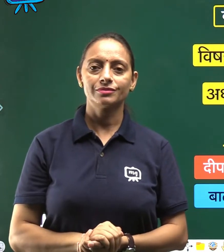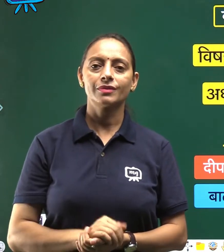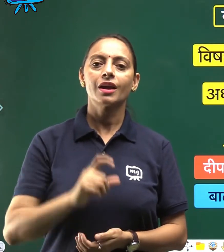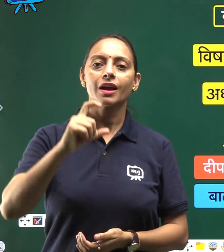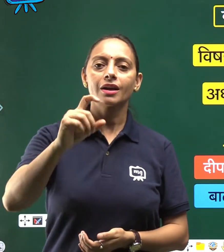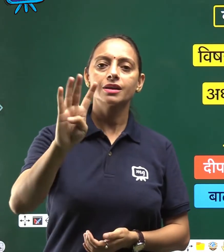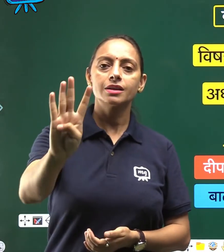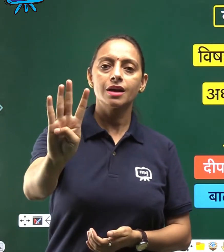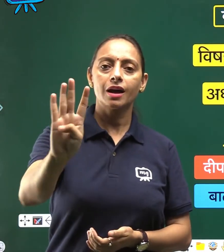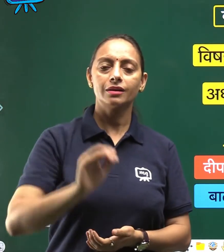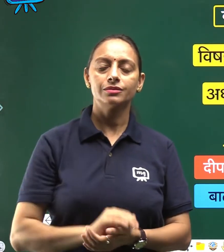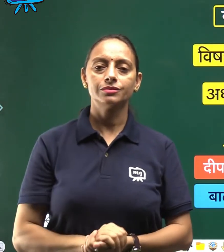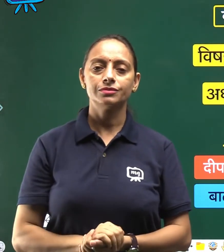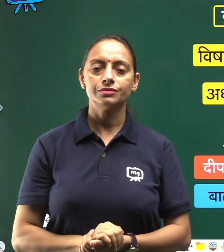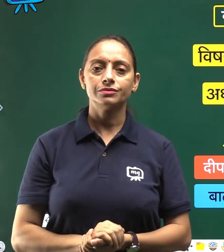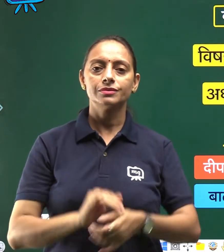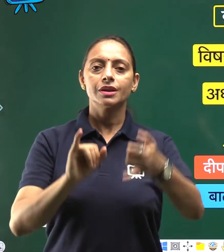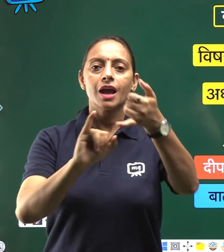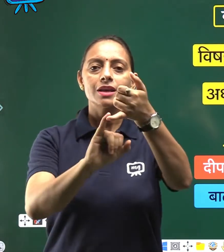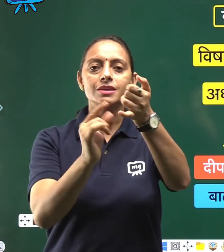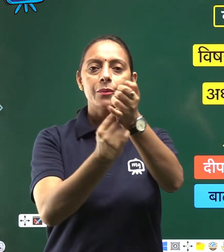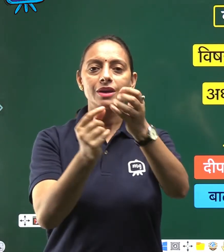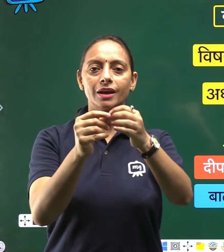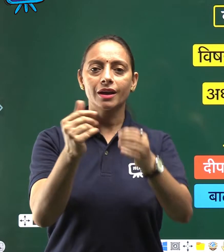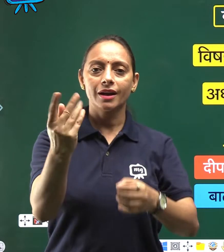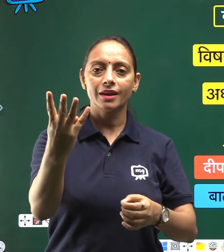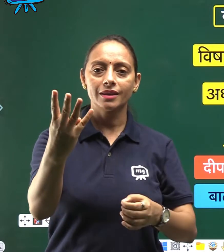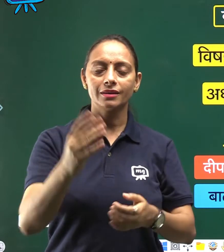कक्षा चार विषय गणित